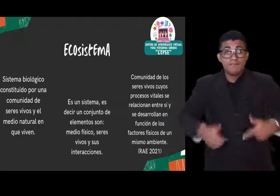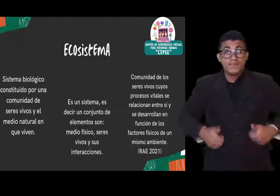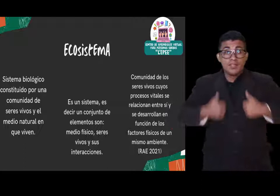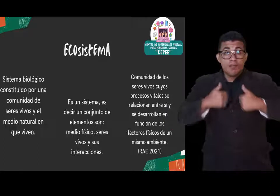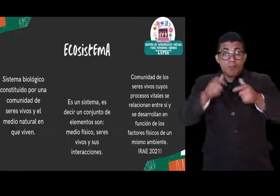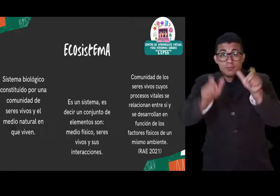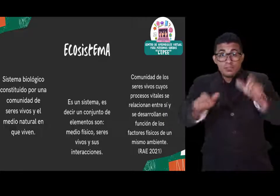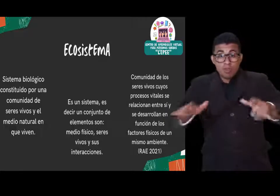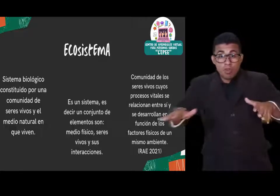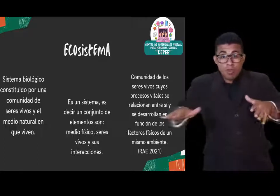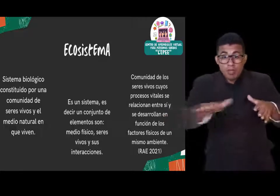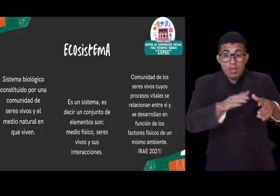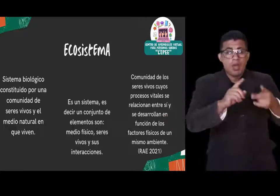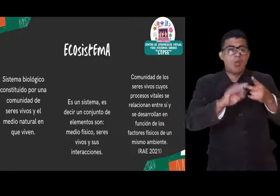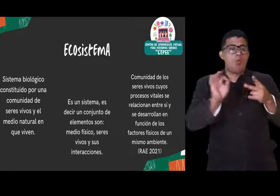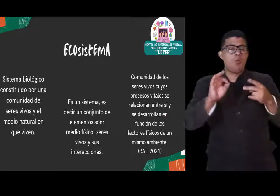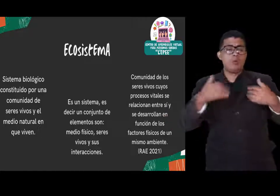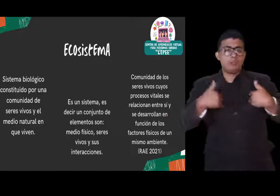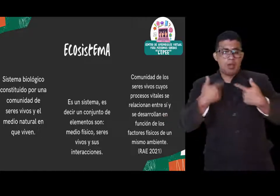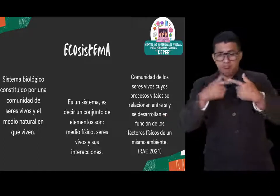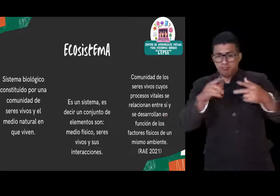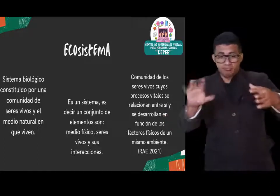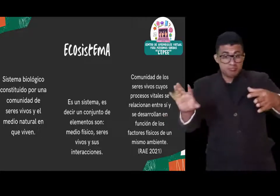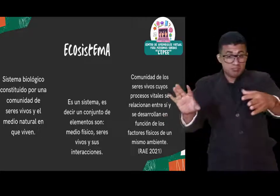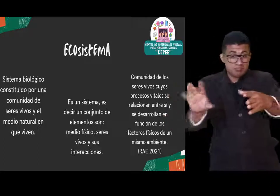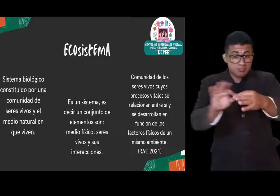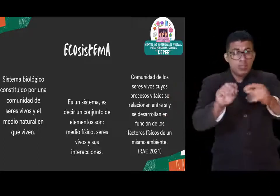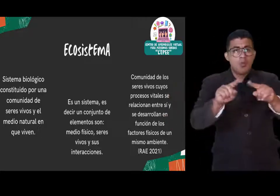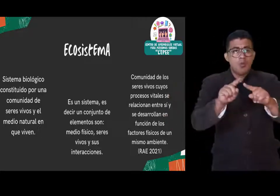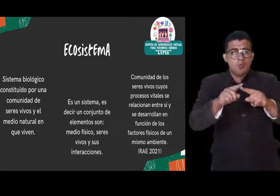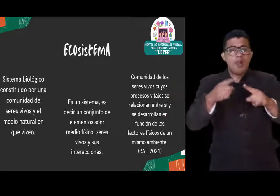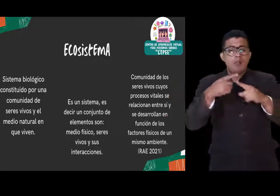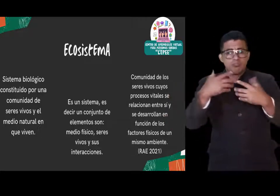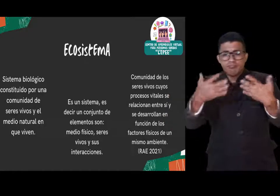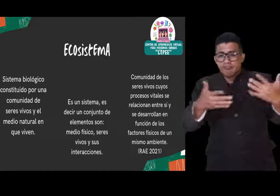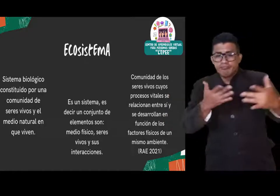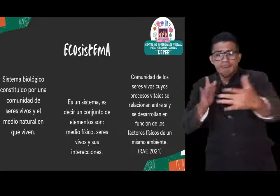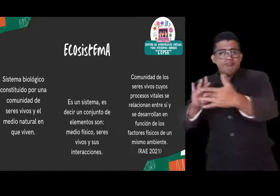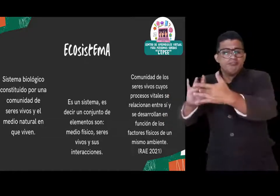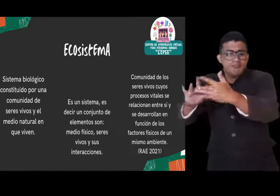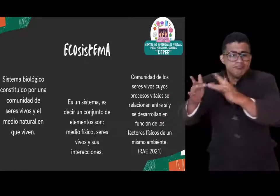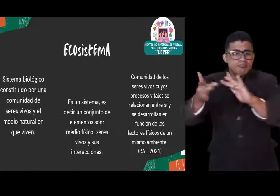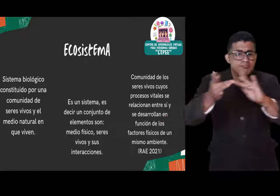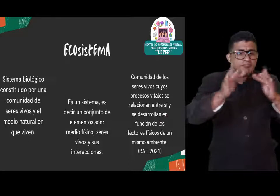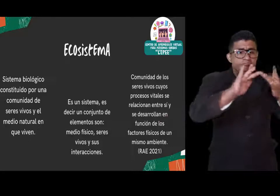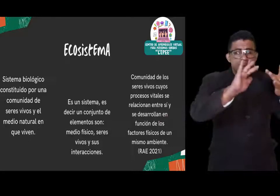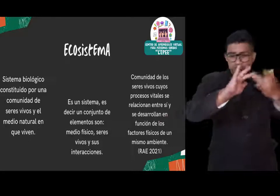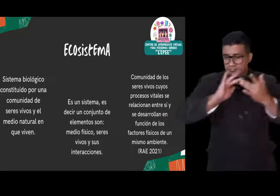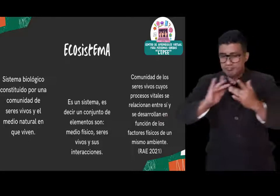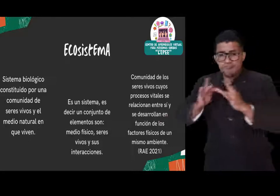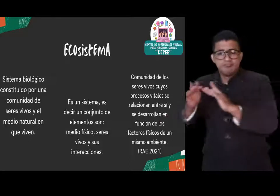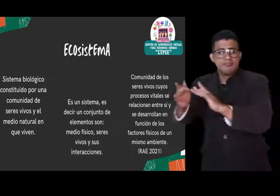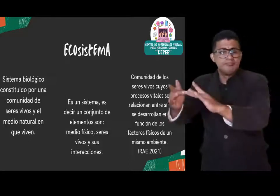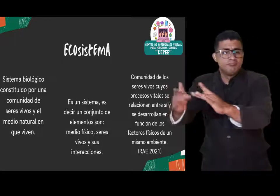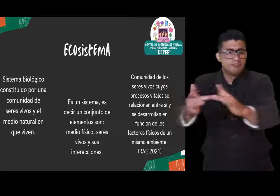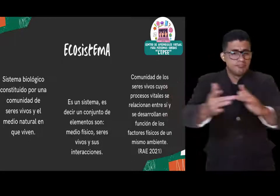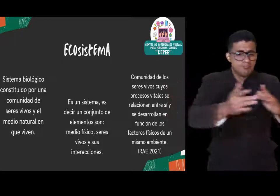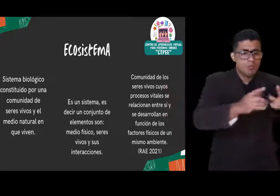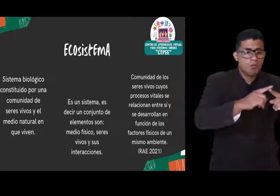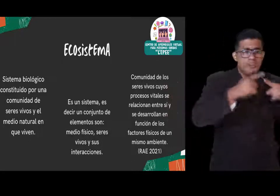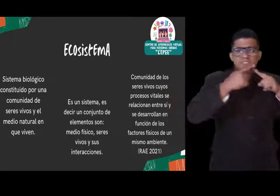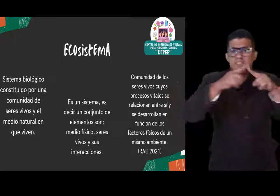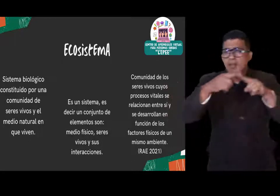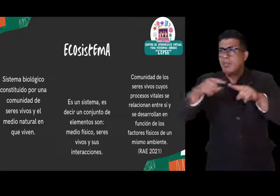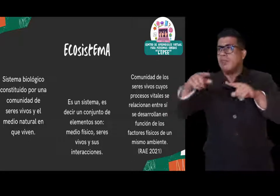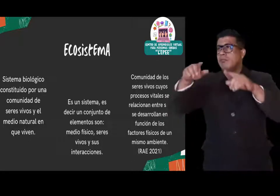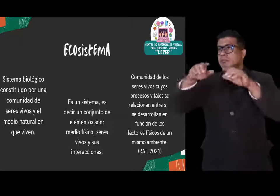vivos, cuyos procesos vitales se relacionan entre sí y se desarrollan en función de los factores físicos